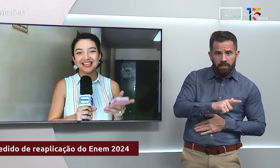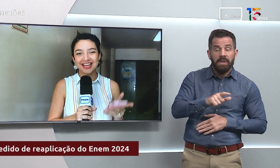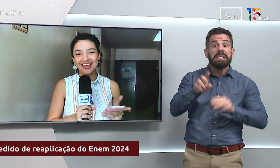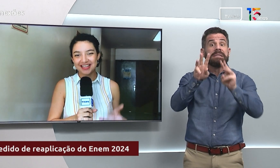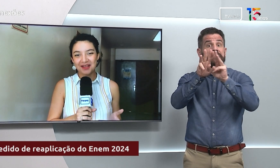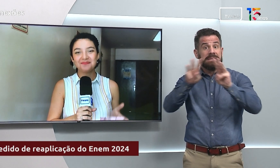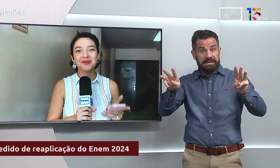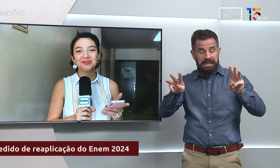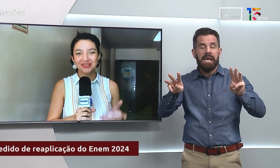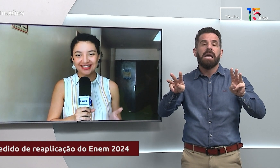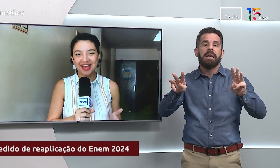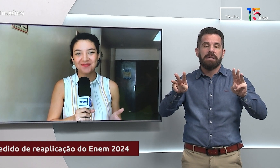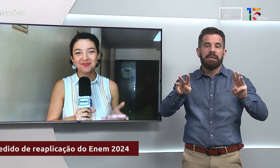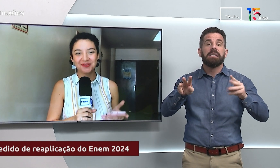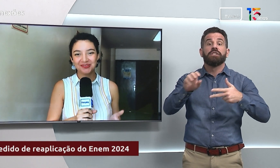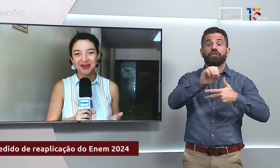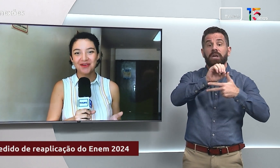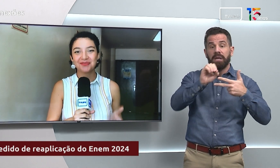site